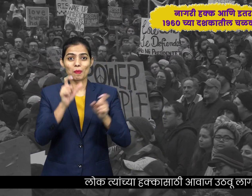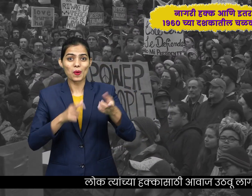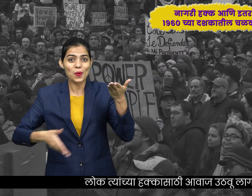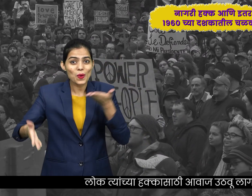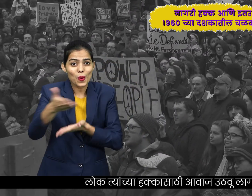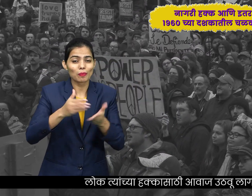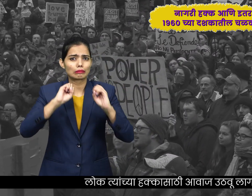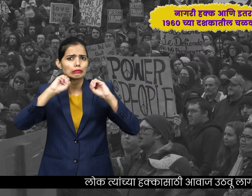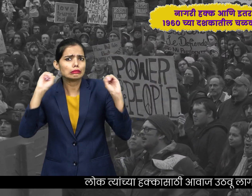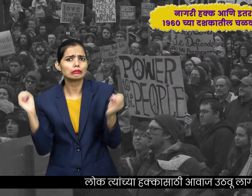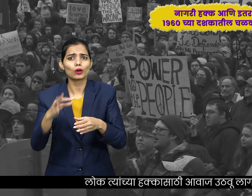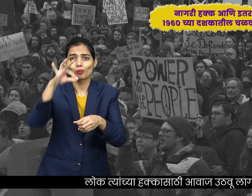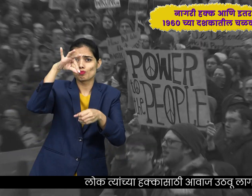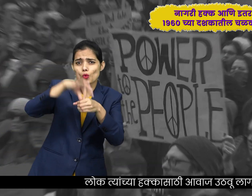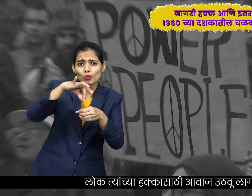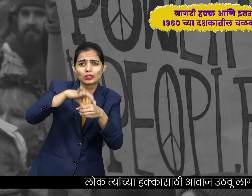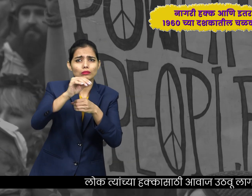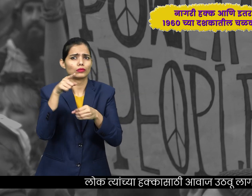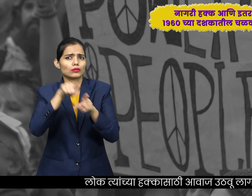लोक त्यांच्या हक्कासाठी आवाज उठवू लागले.